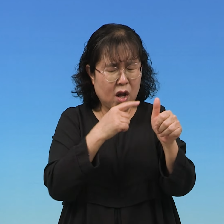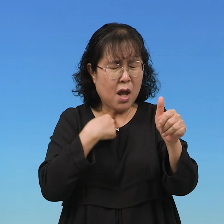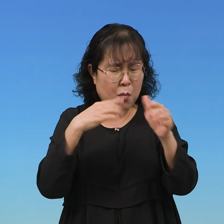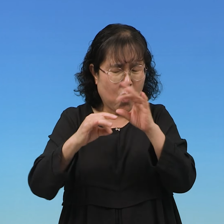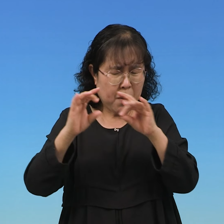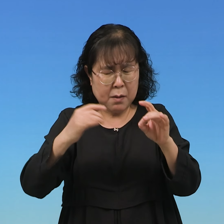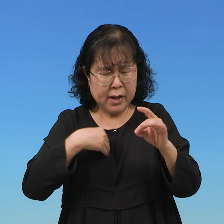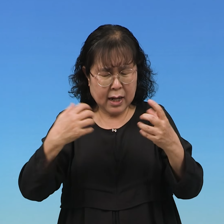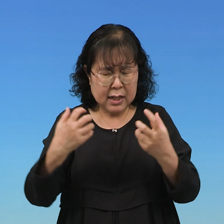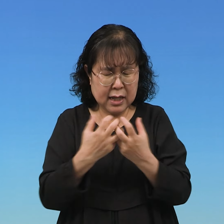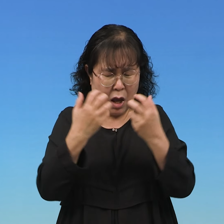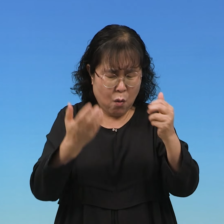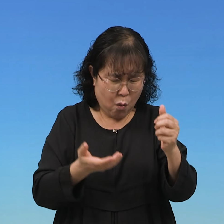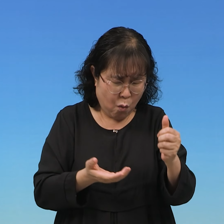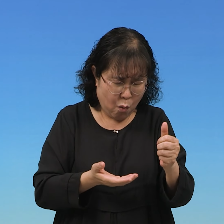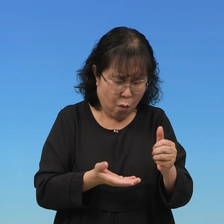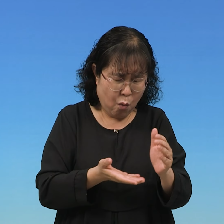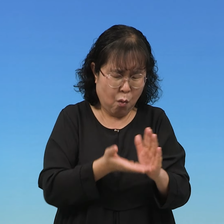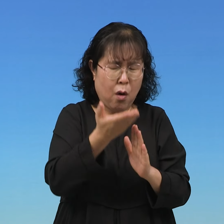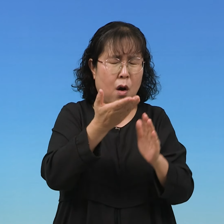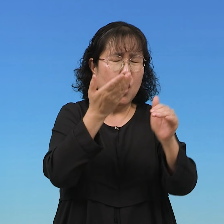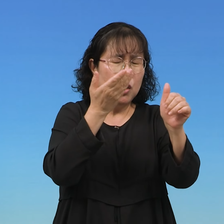내가 채우리라.